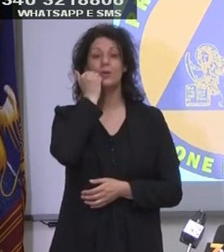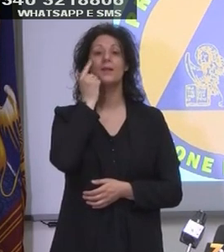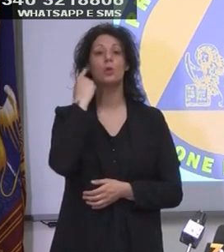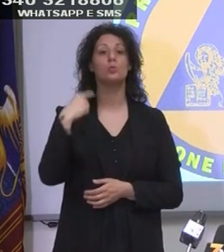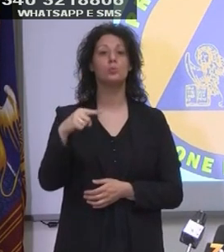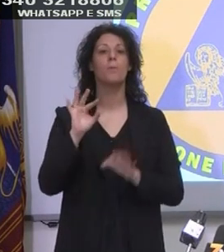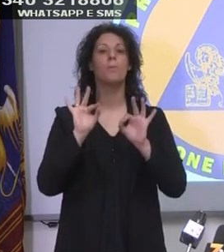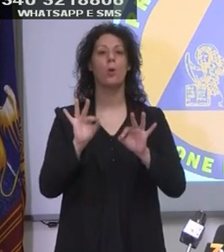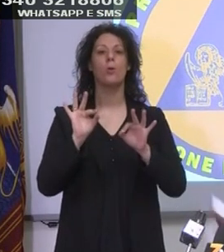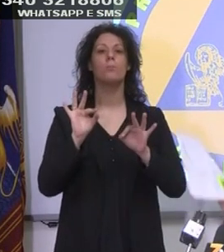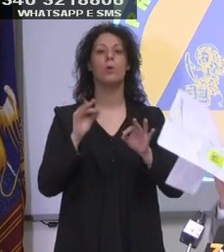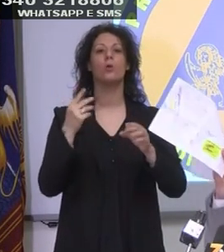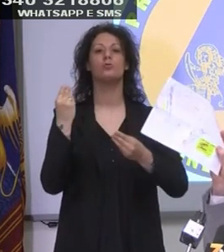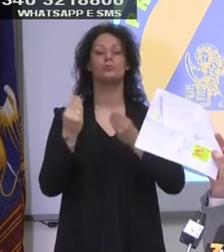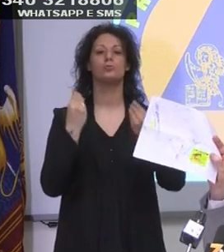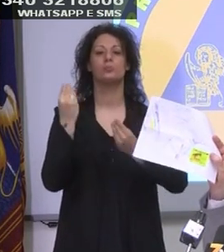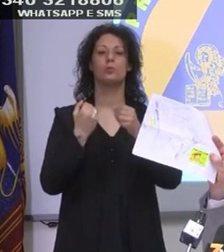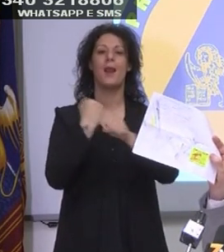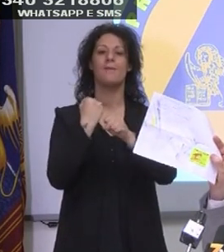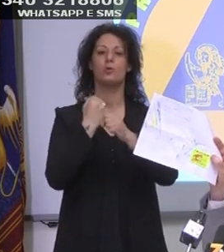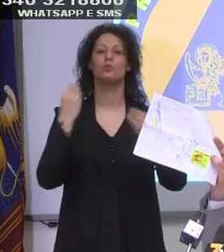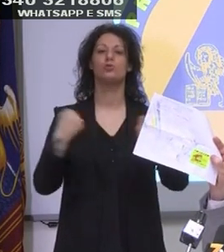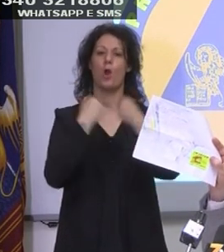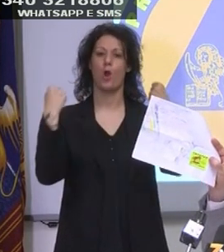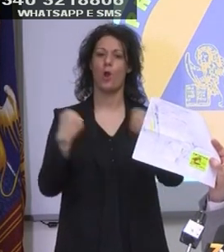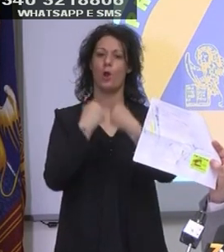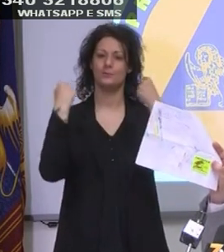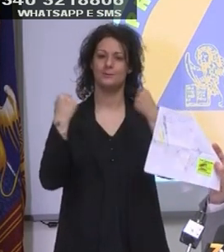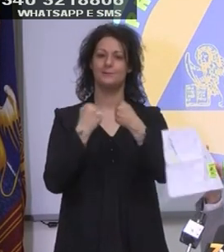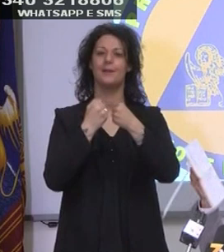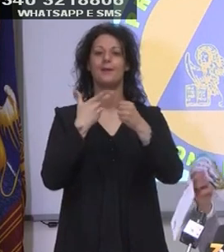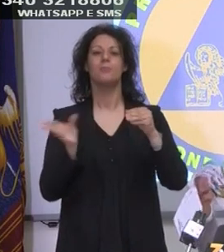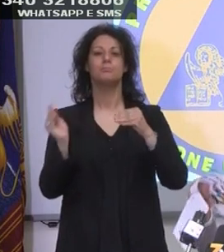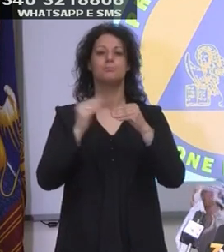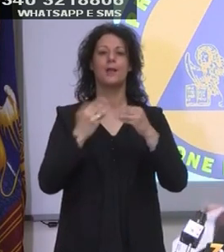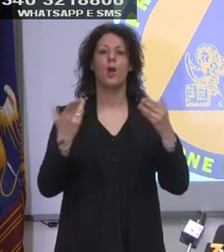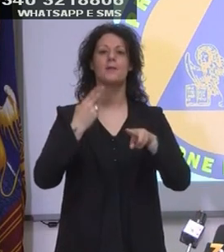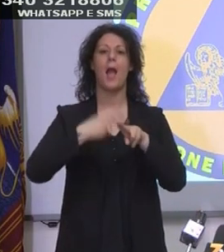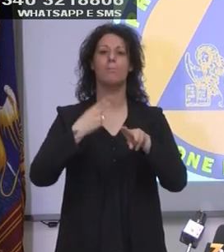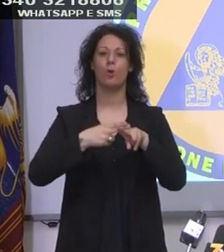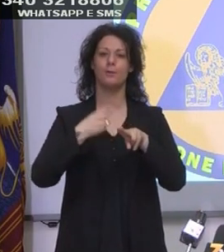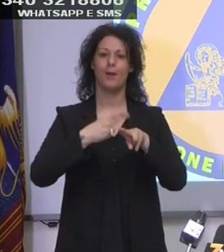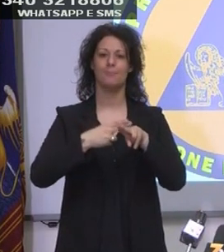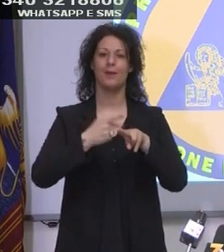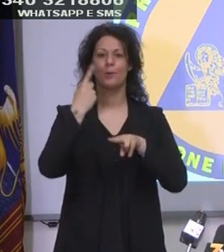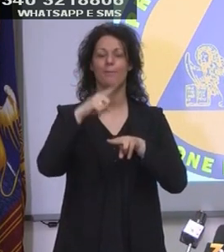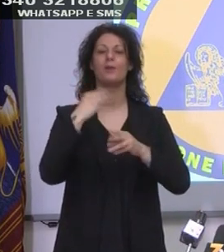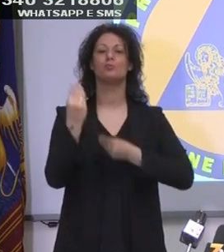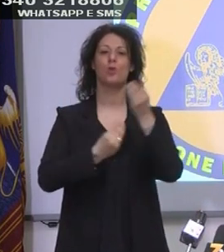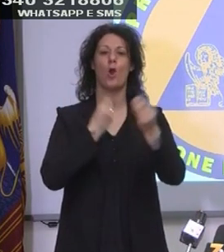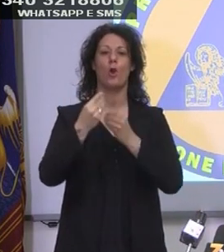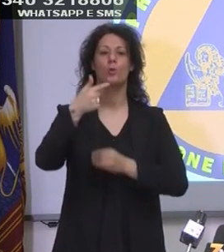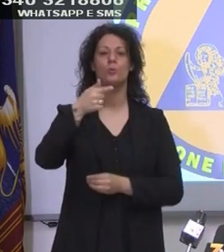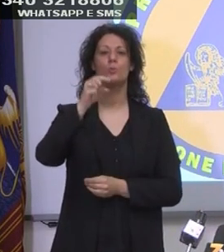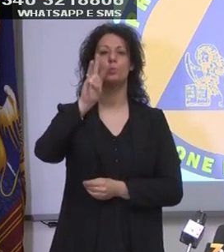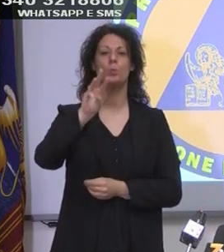gestori di giostre e Luna Park, ci manda anche l'abbonamento da mettere a disposizione per il Twister, che è sta